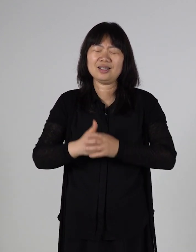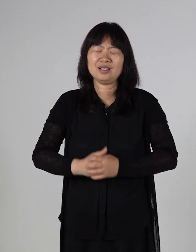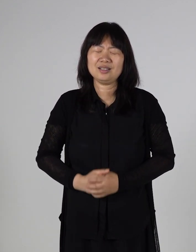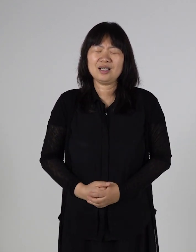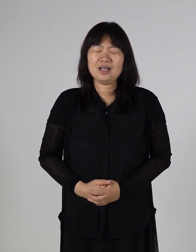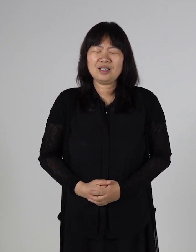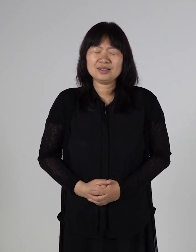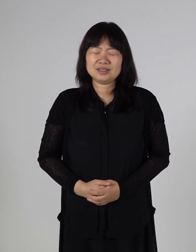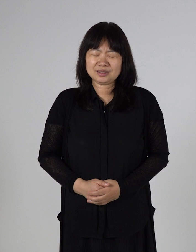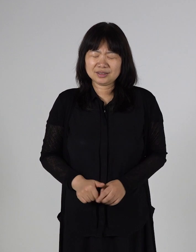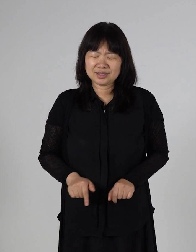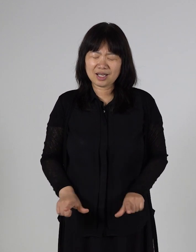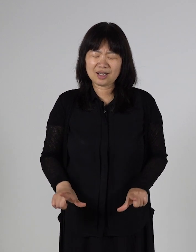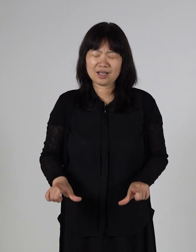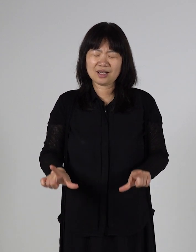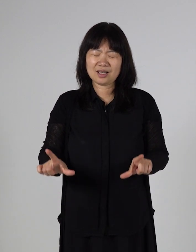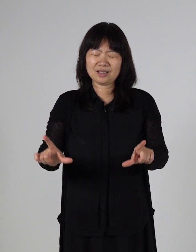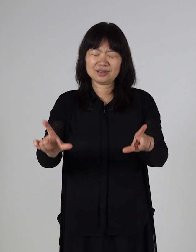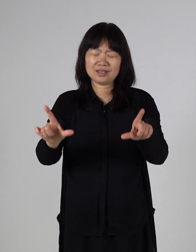따라갑니다.